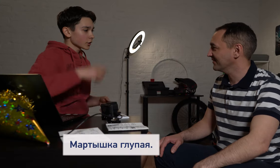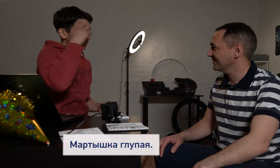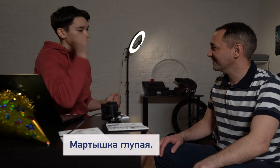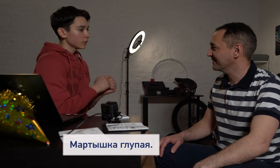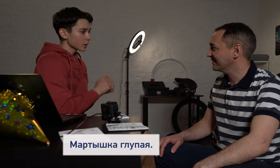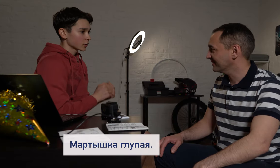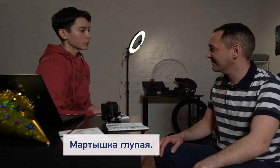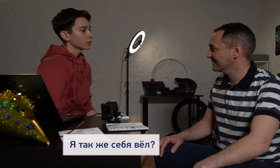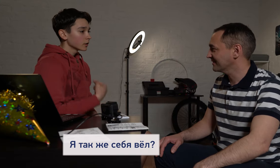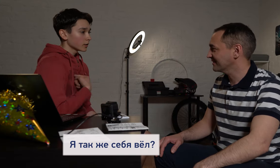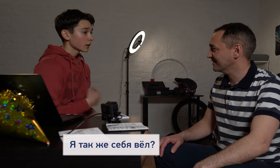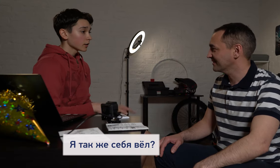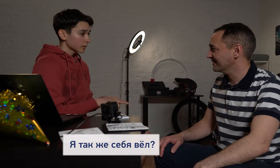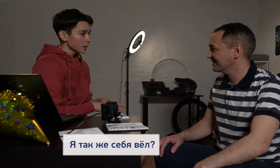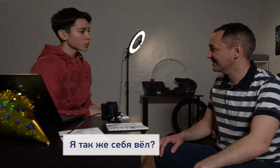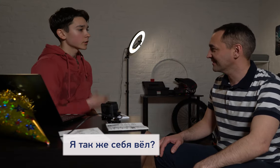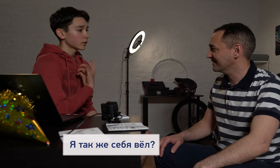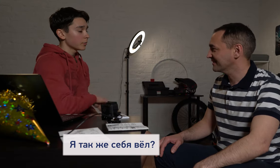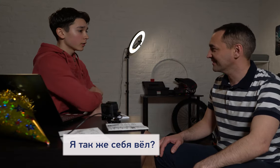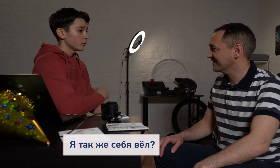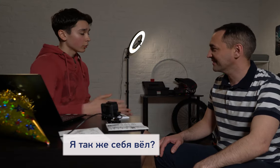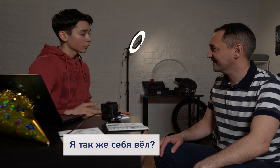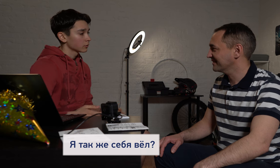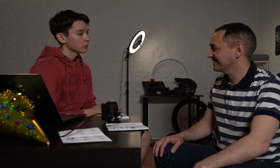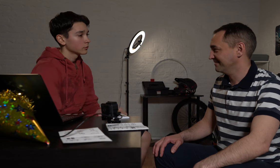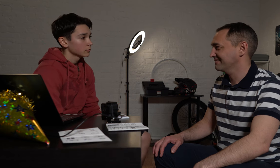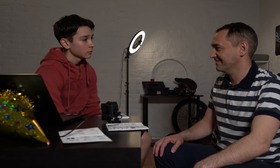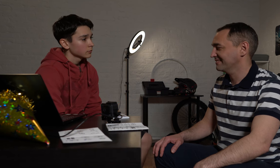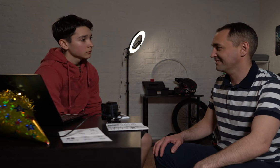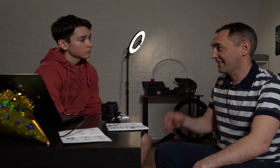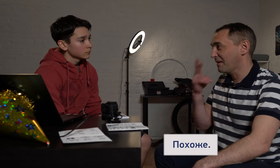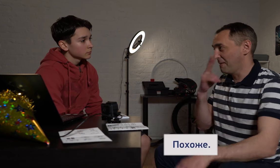Мартышка глупая. Я также себя вел.